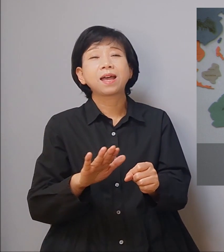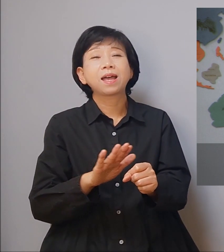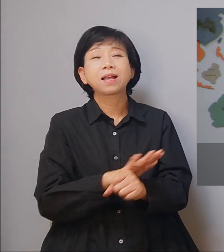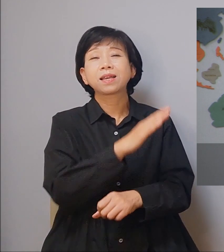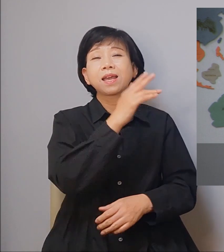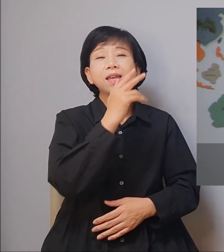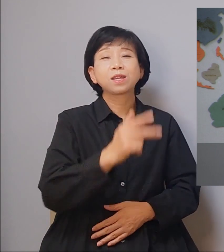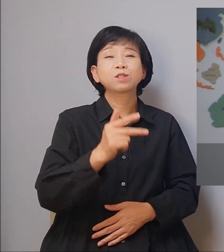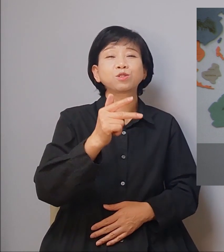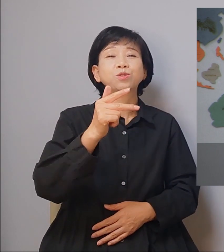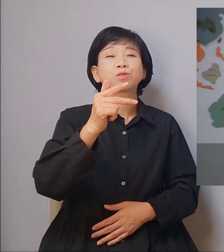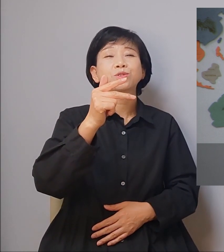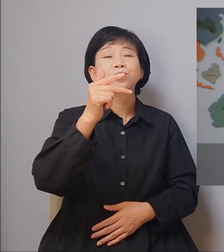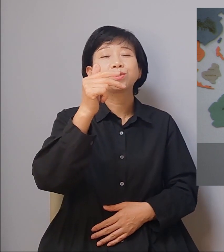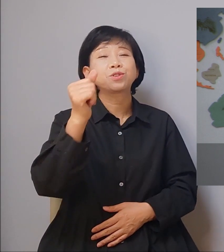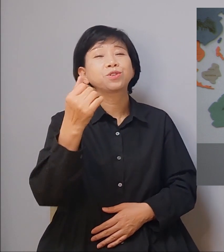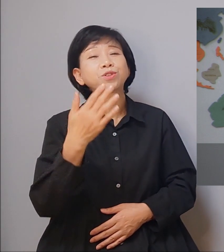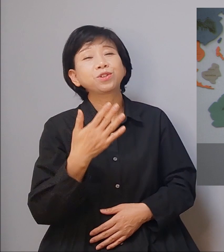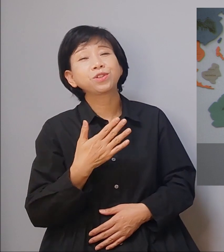사랑의